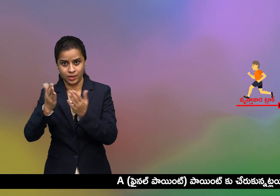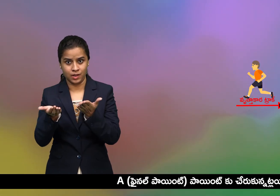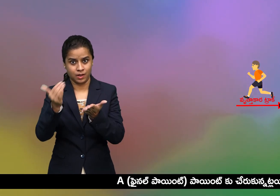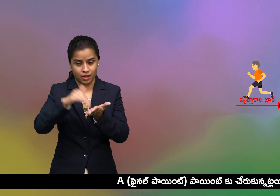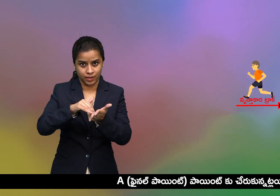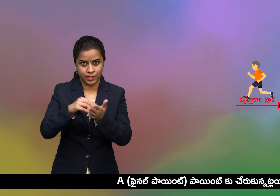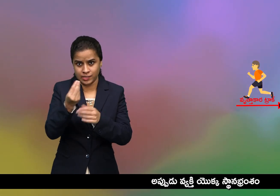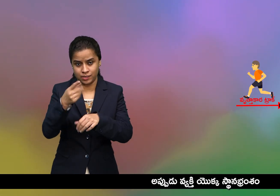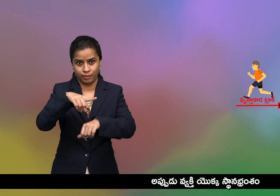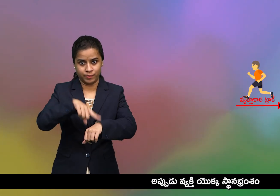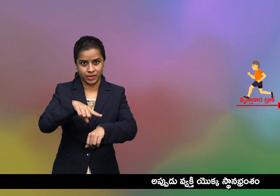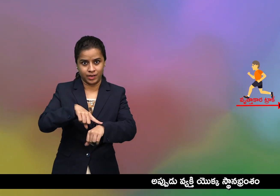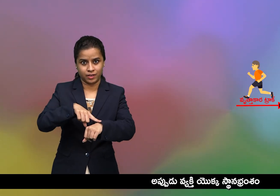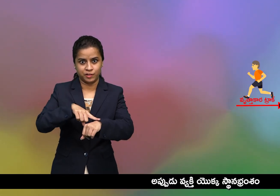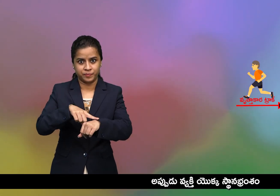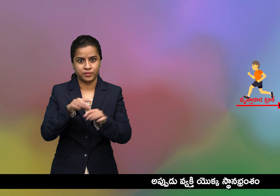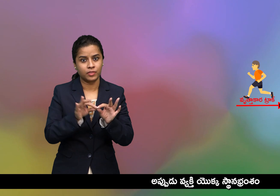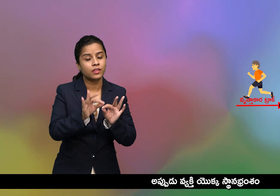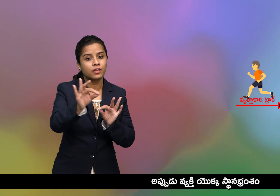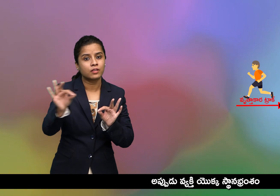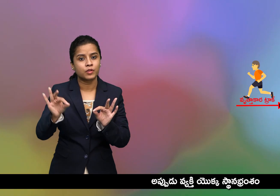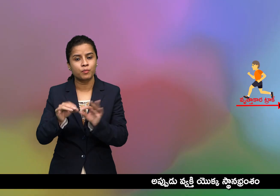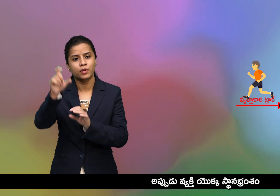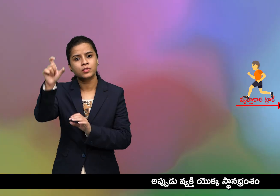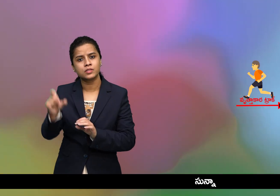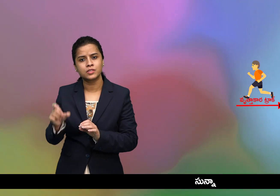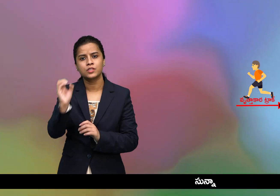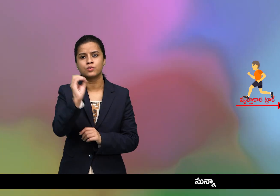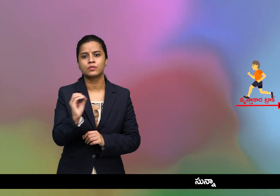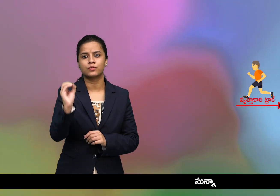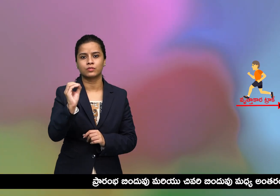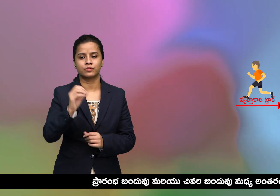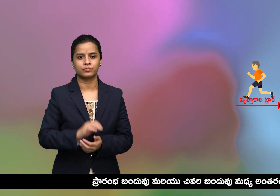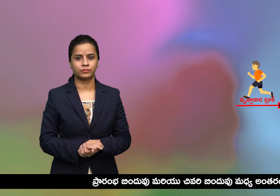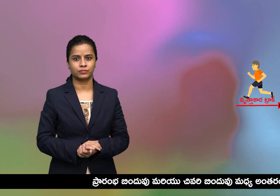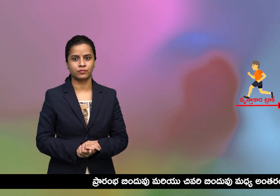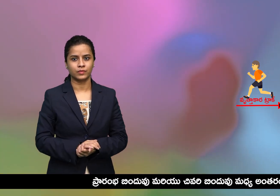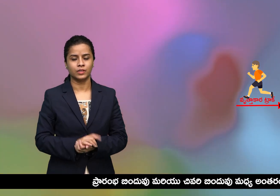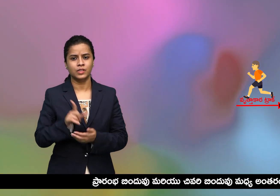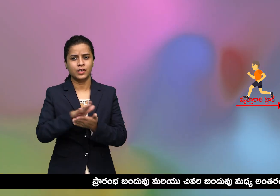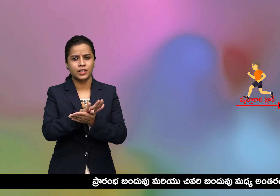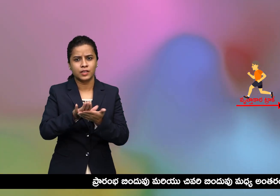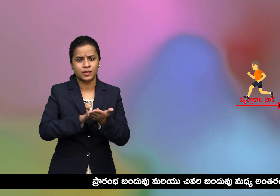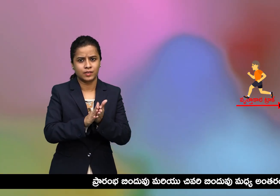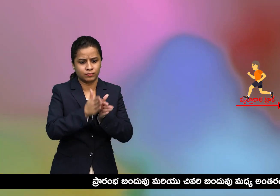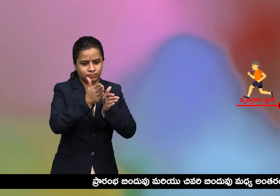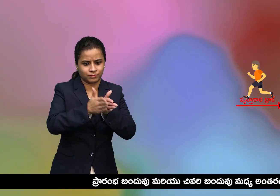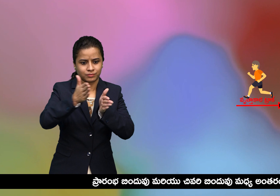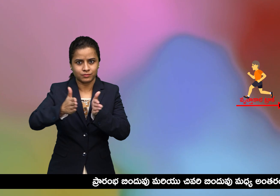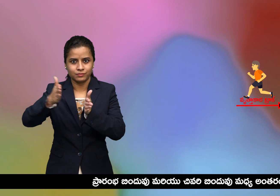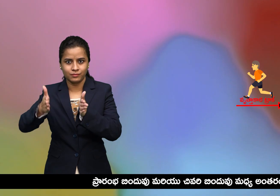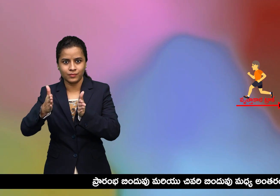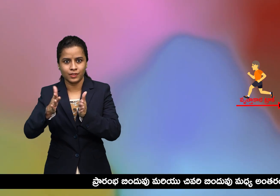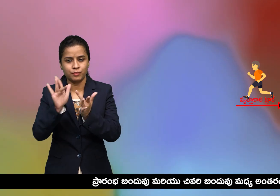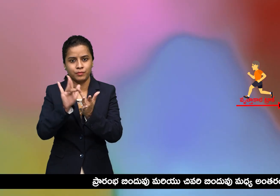పాయింట్కి చేరుకున్నట్లయితే అప్పుడు వ్యక్తి యొక్క స్థానభ్రంశం 0. ప్రారంభ బిందువు మరియు చివరి బిందువు